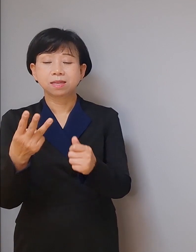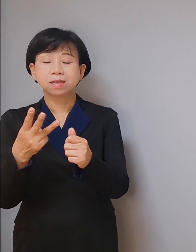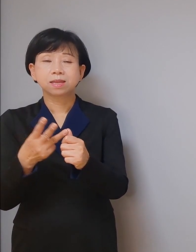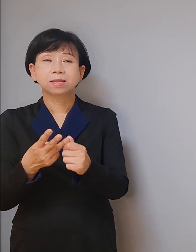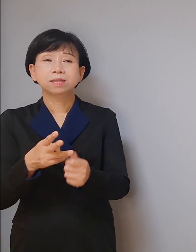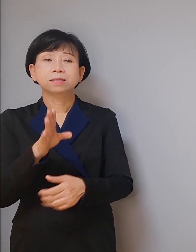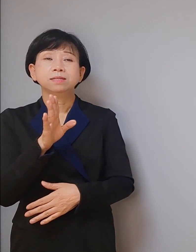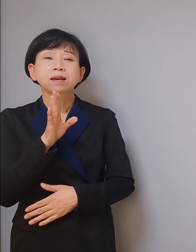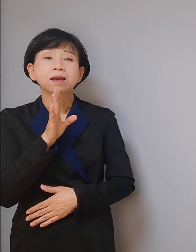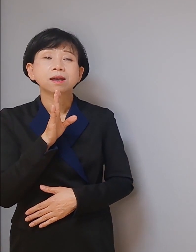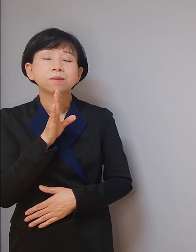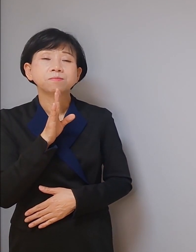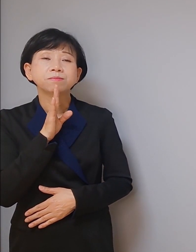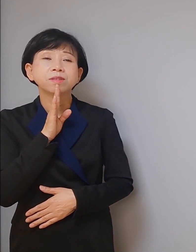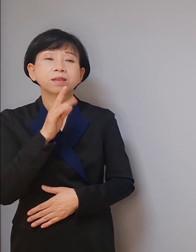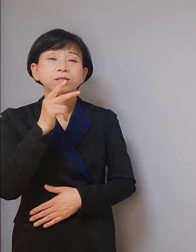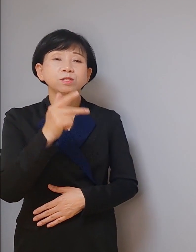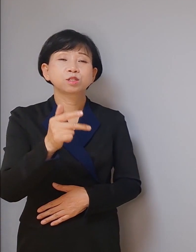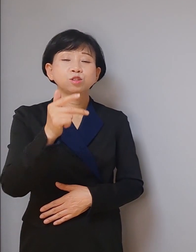평안해.